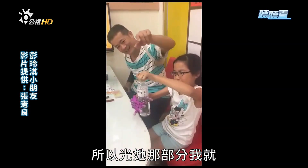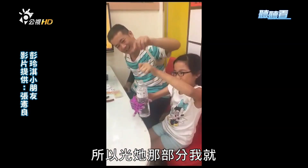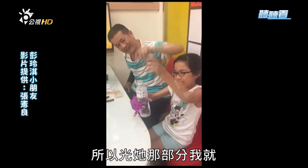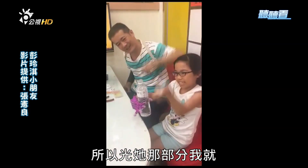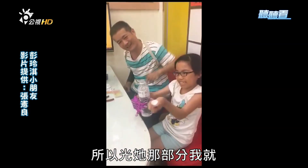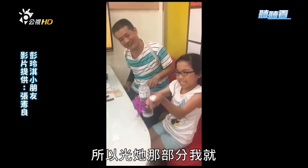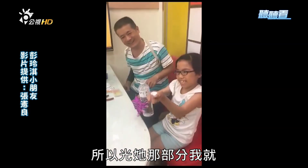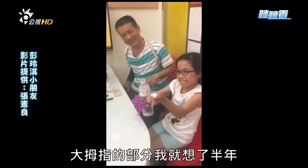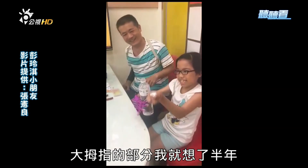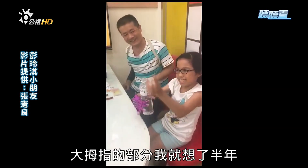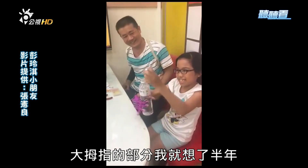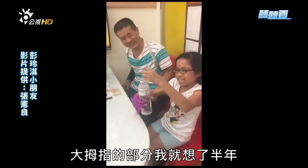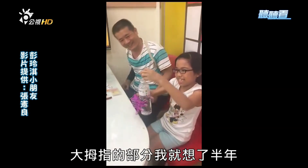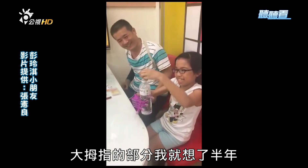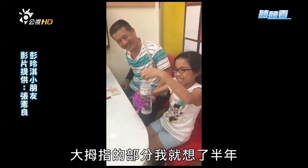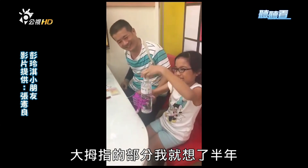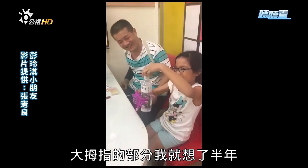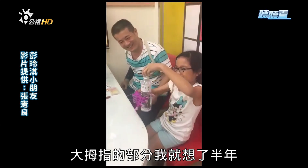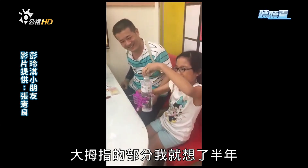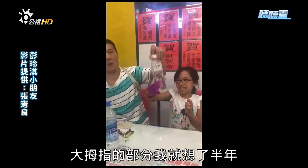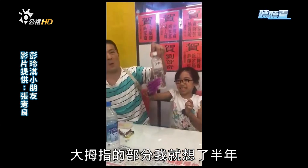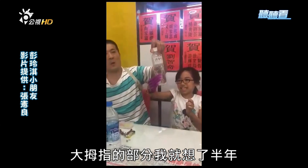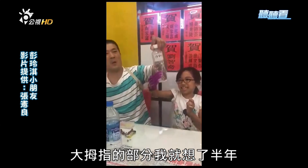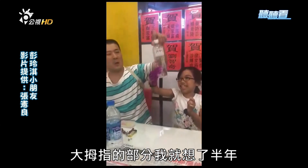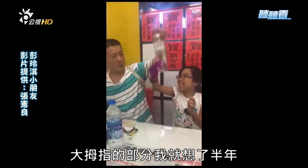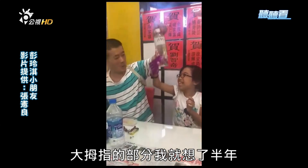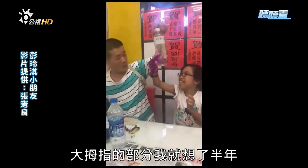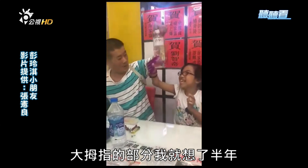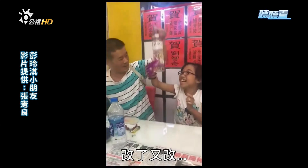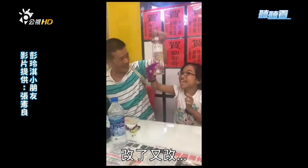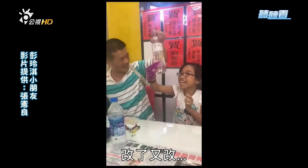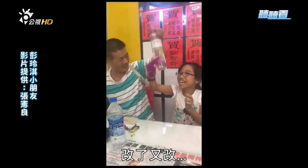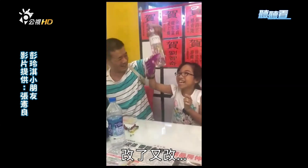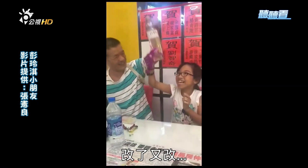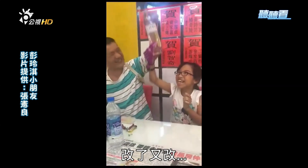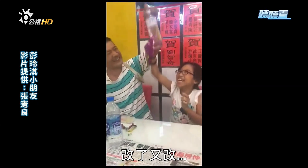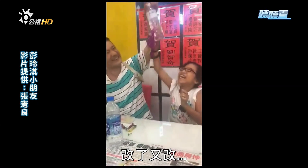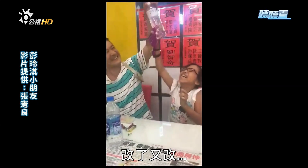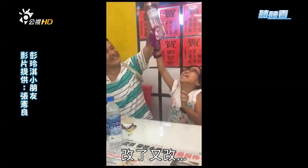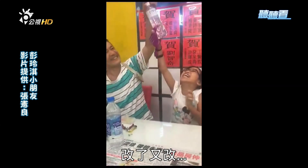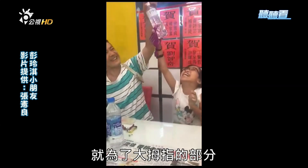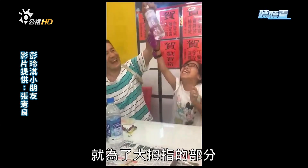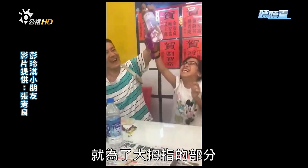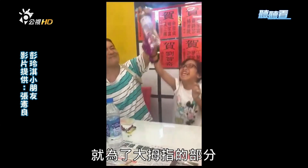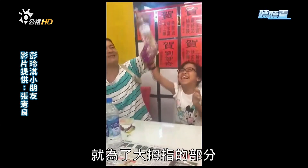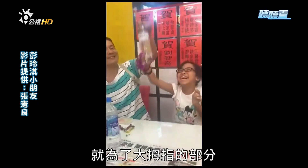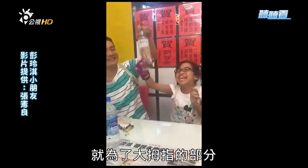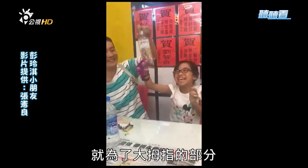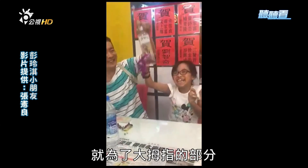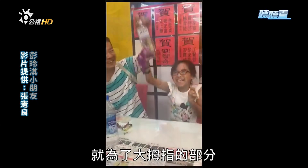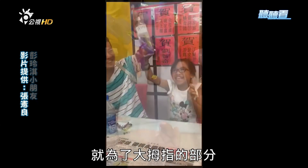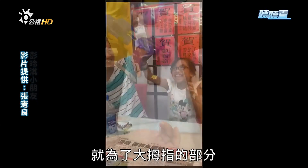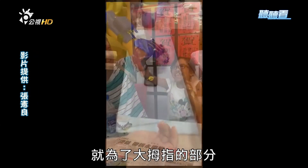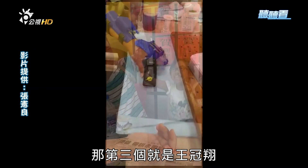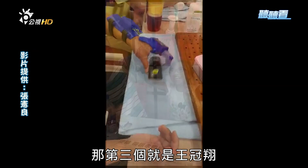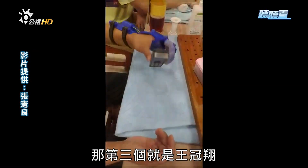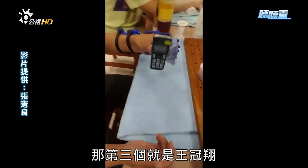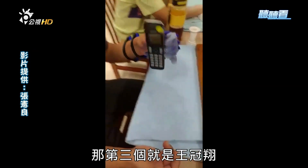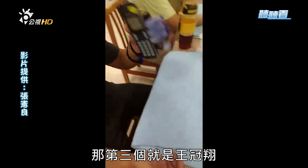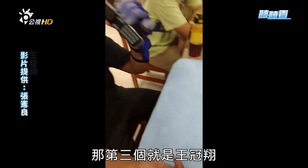部分，我就大拇指的部分，我就想了半年的，改了又改，改了又改，就为了大拇指的部分。那第三个